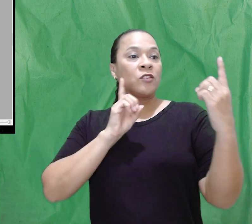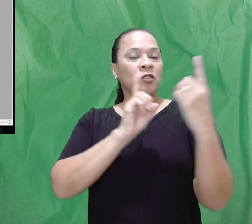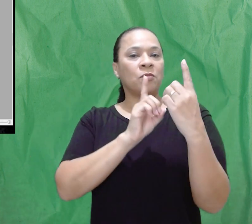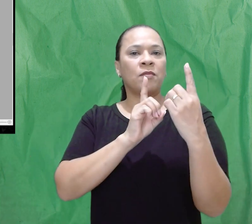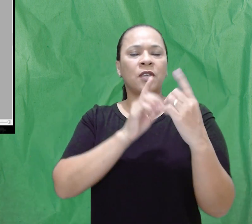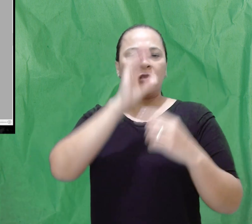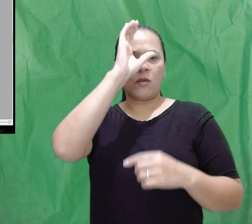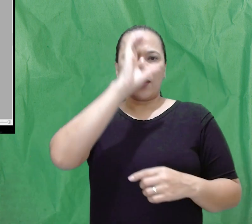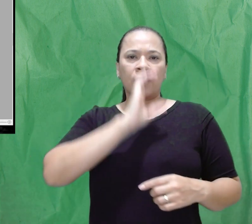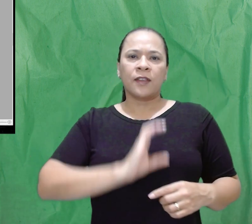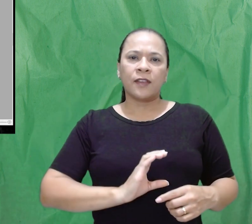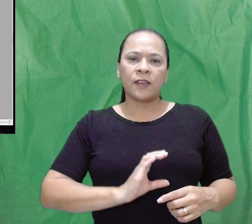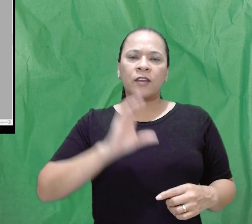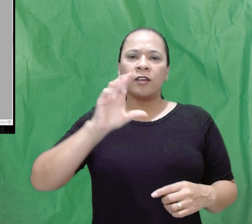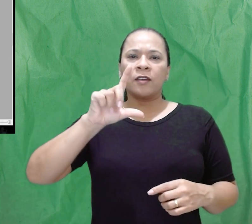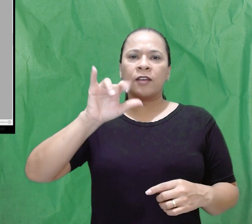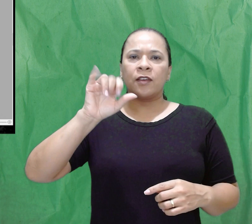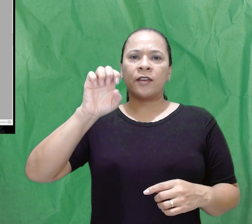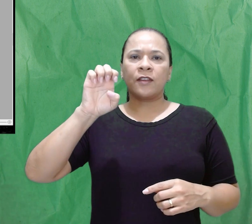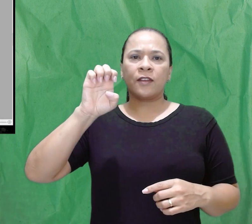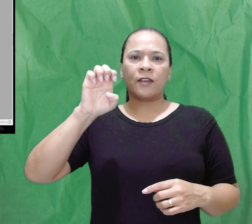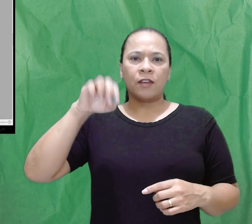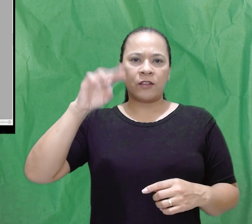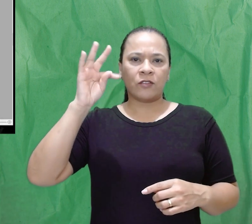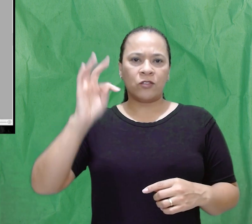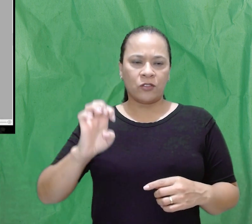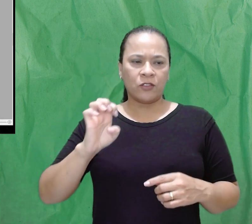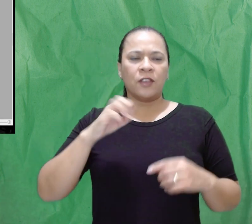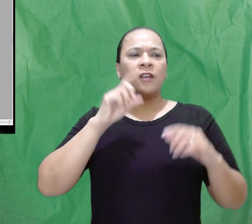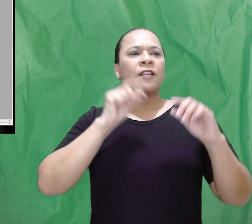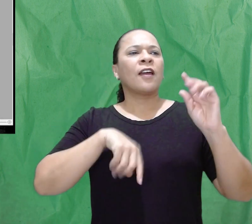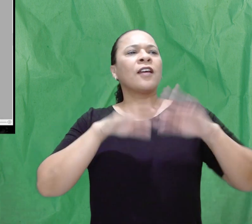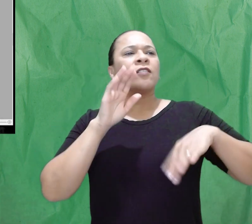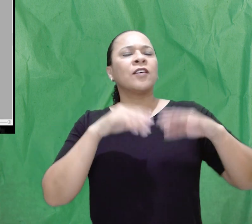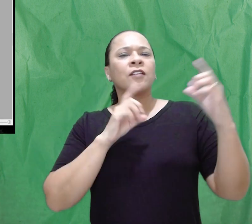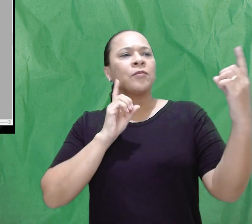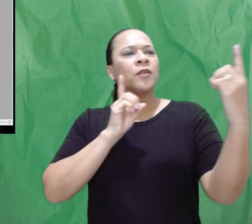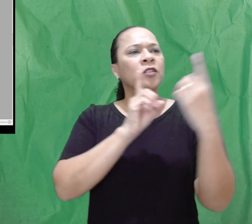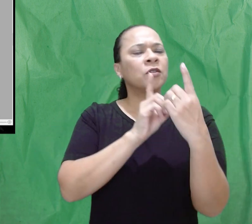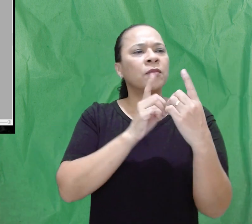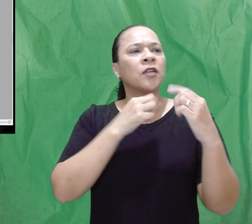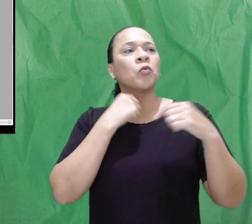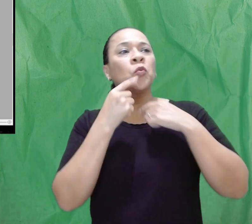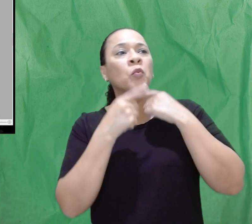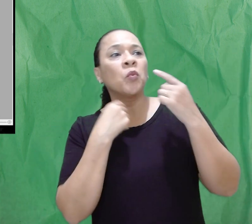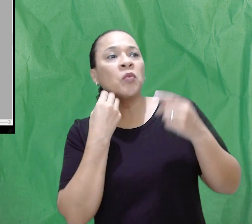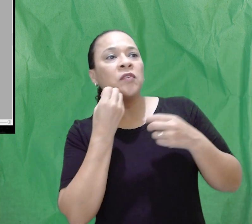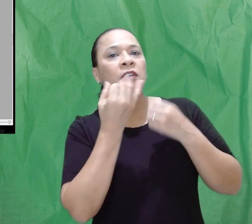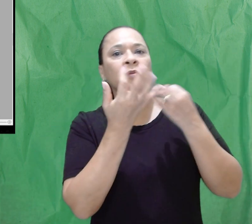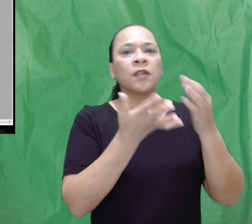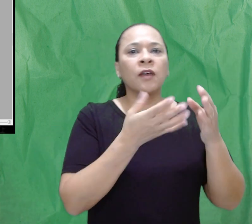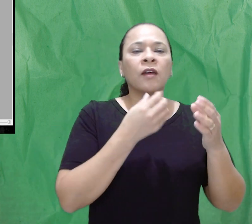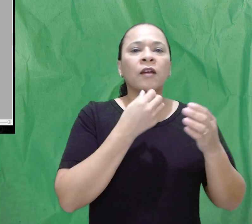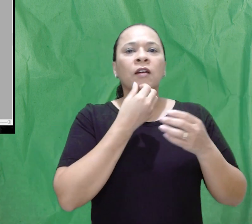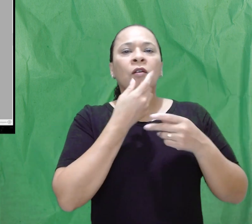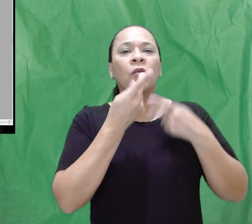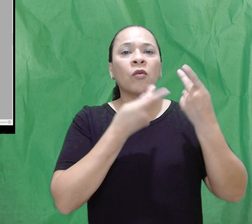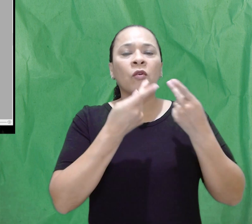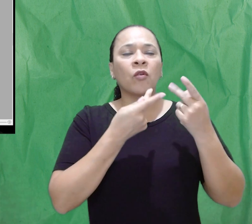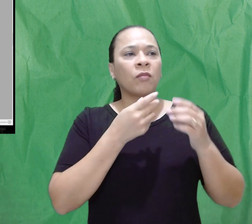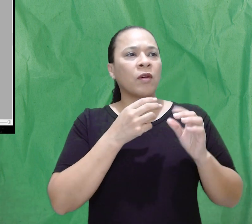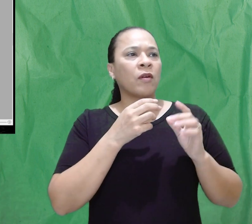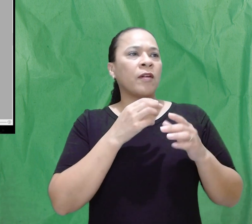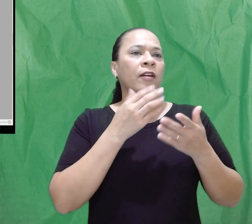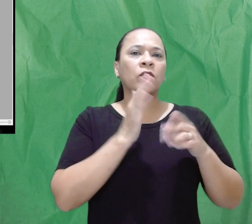estar na recepção, ele pode tirar dúvidas, ele pode receber reclamações. Então, a gente precisa sempre se lembrar que